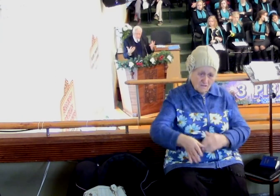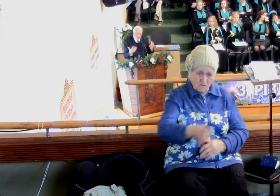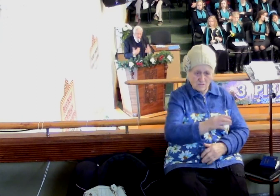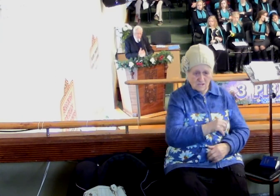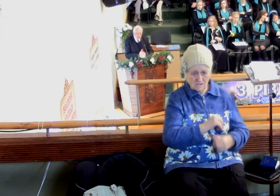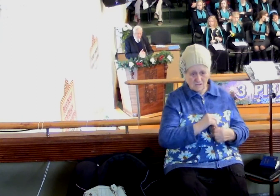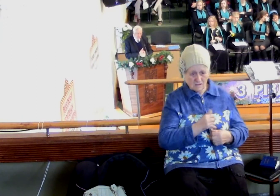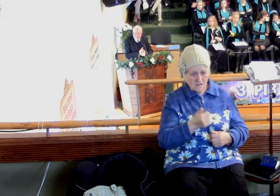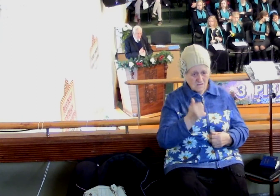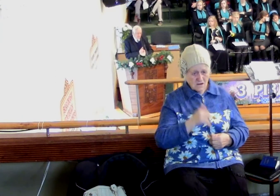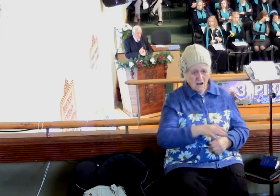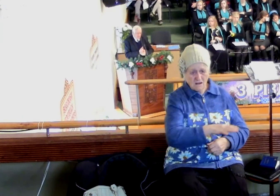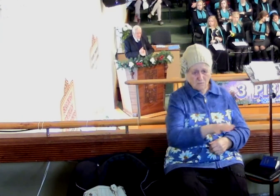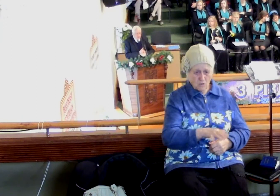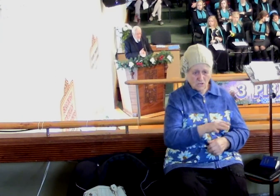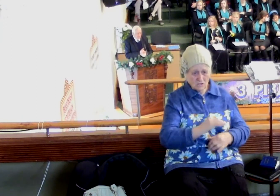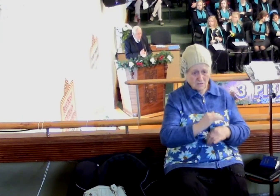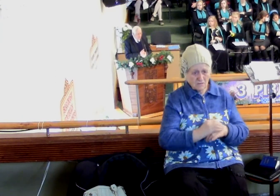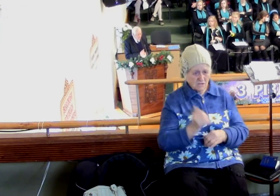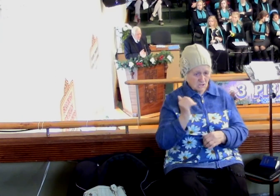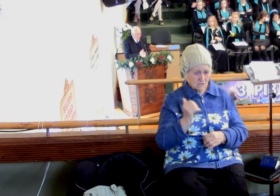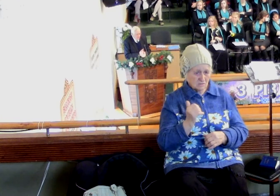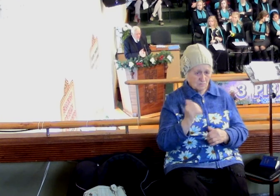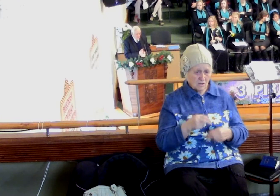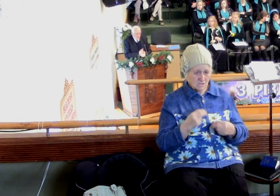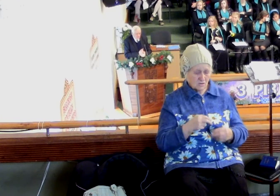Вчера на площади вечером я ходил с календарями.